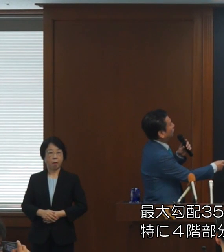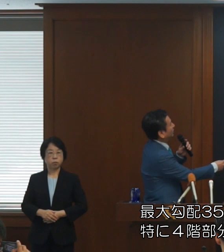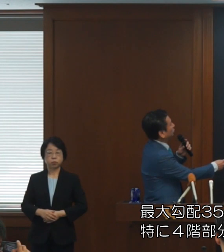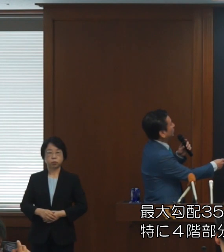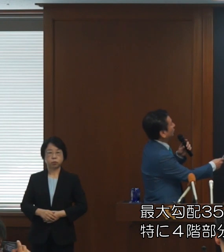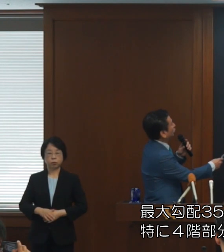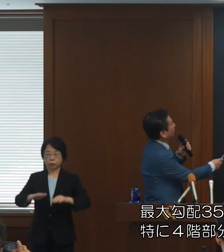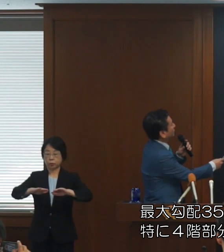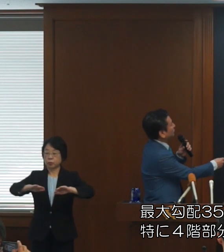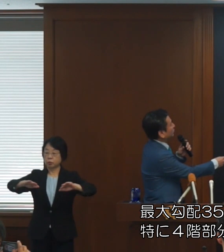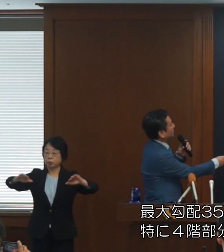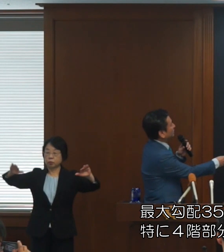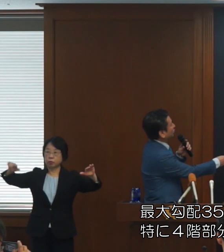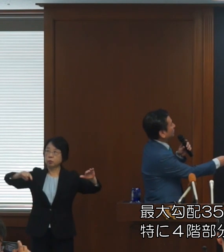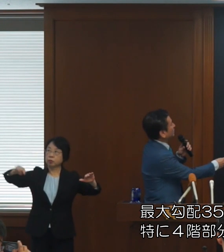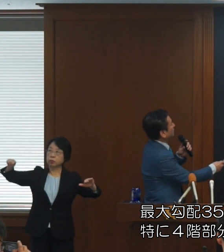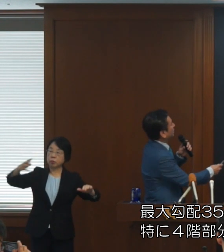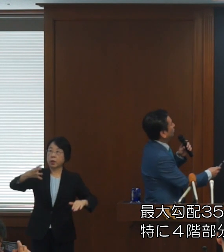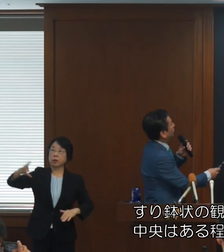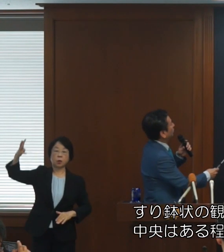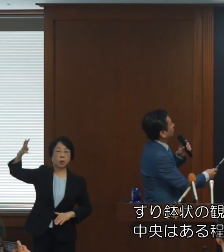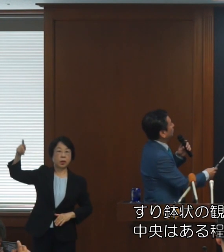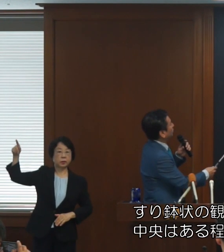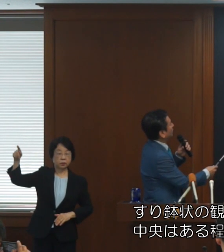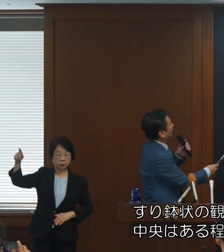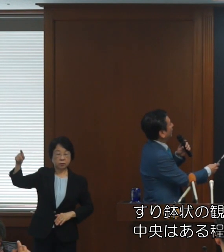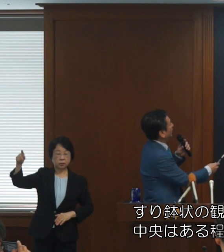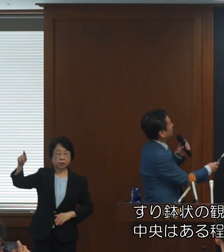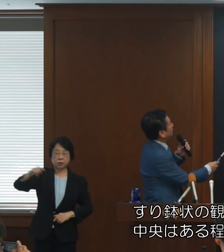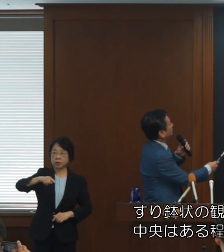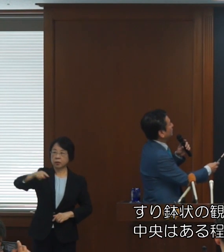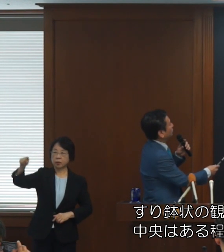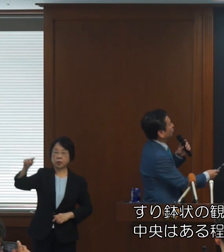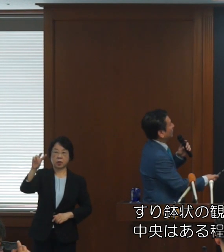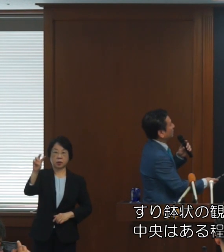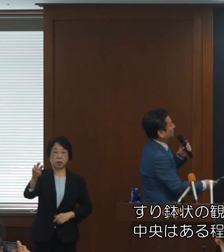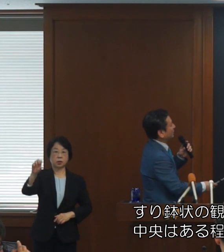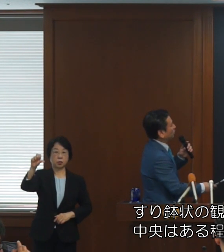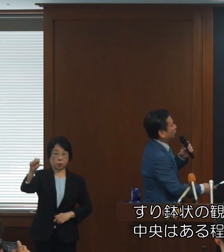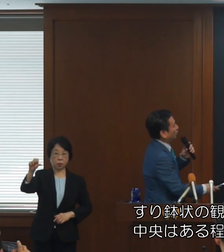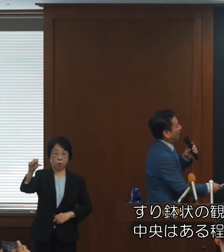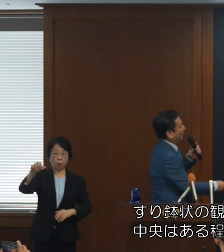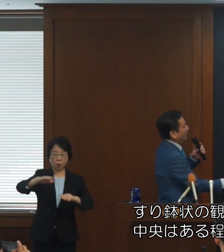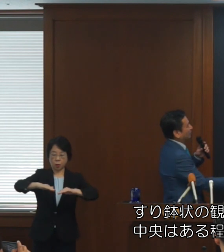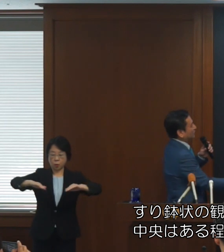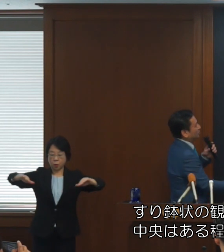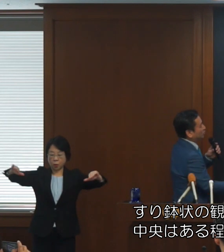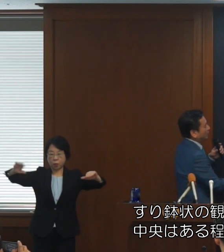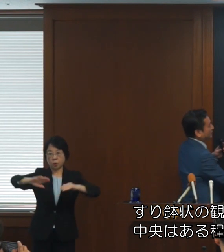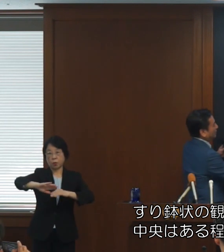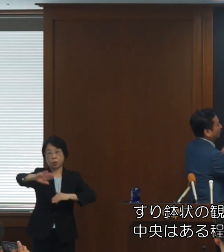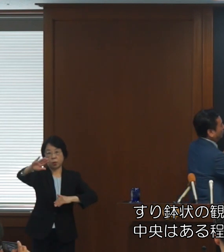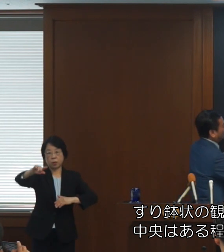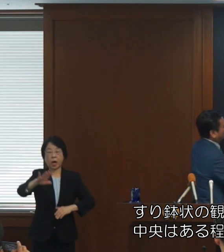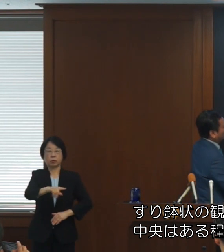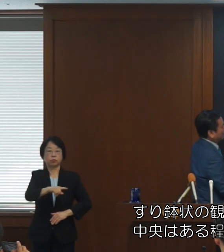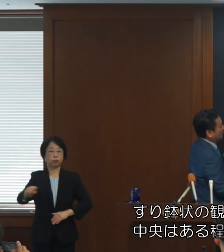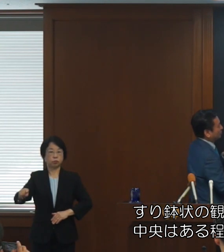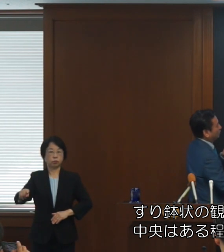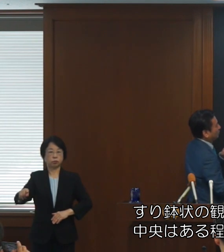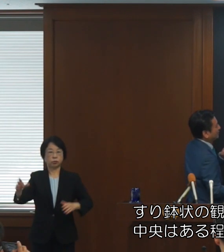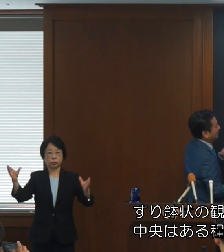勾配35度特に4階部分を指しておりますけれどもということですり鉢状の客席ということで中央が